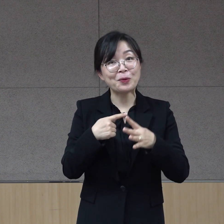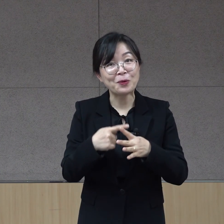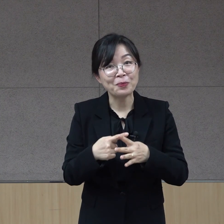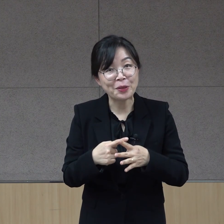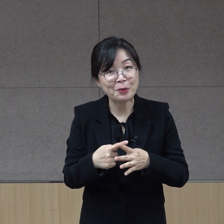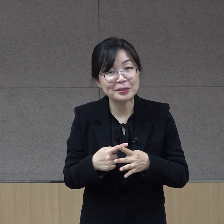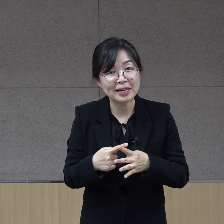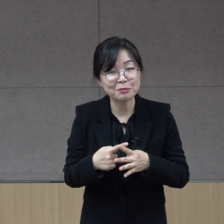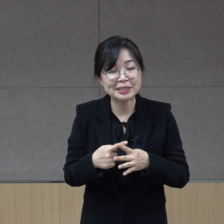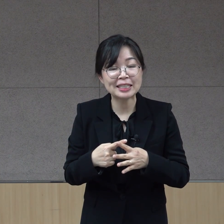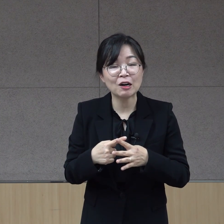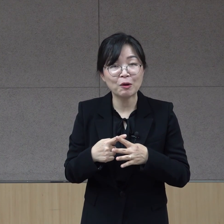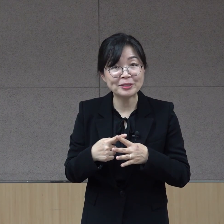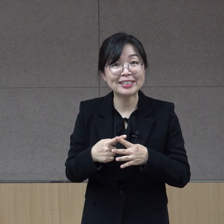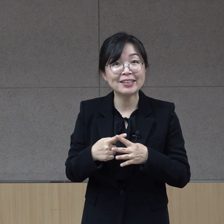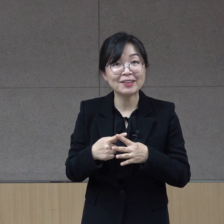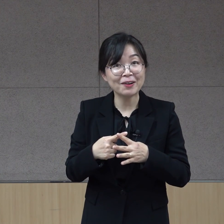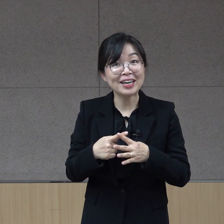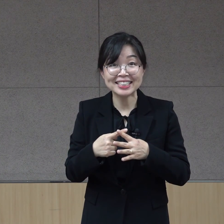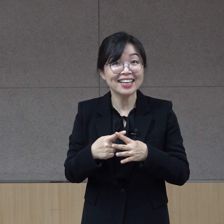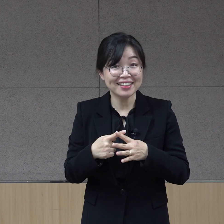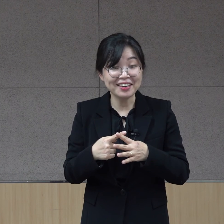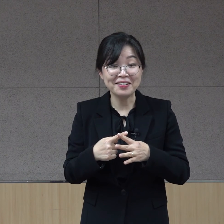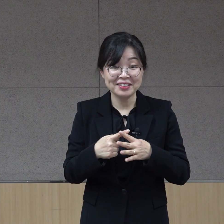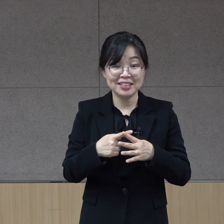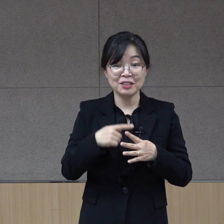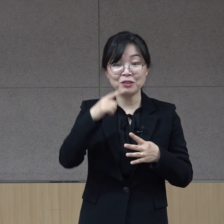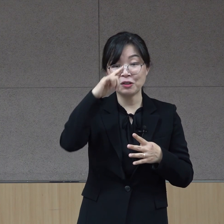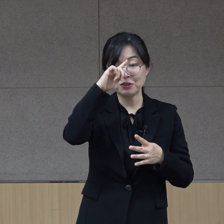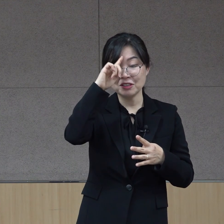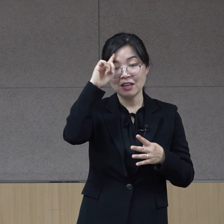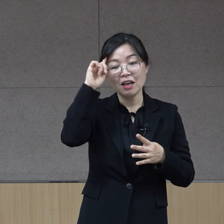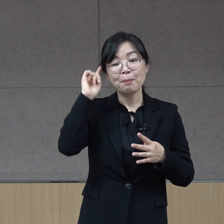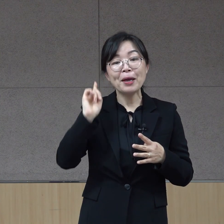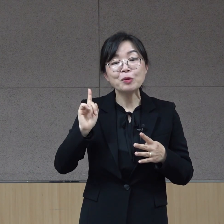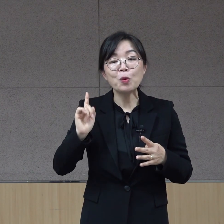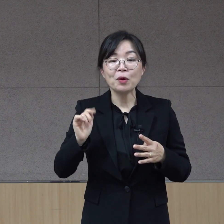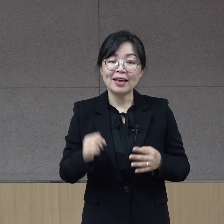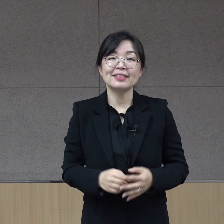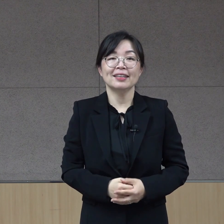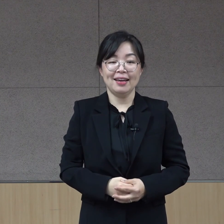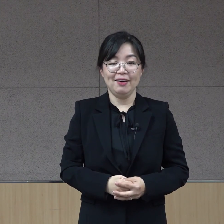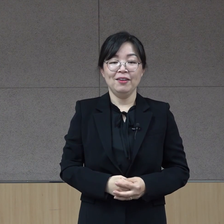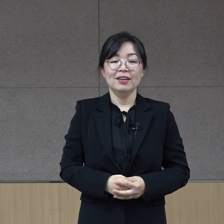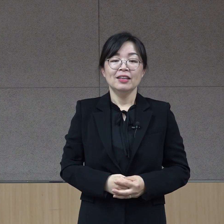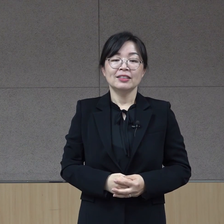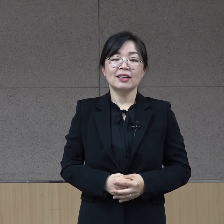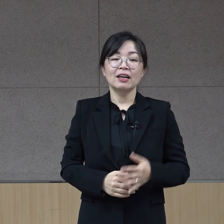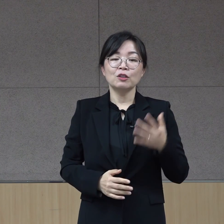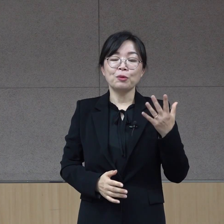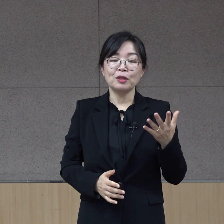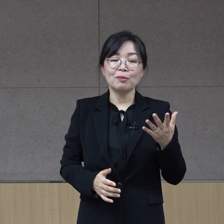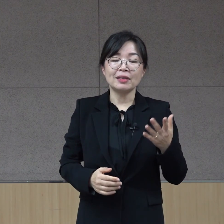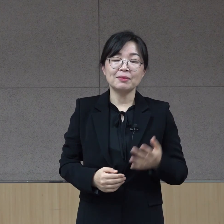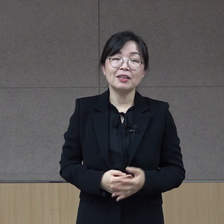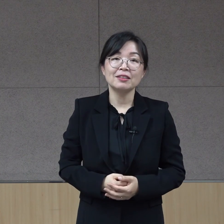빼도 내용상 문제가 없을 것 같지 않나요? 그래서 이런 경우는 빼도 괜찮아요. 제가 저번에도